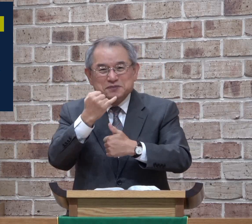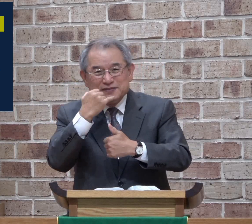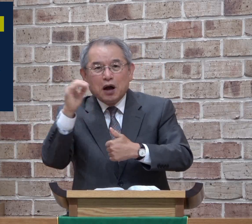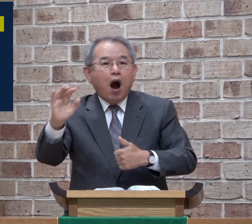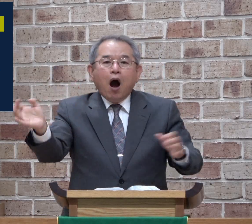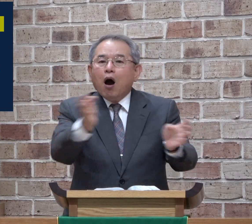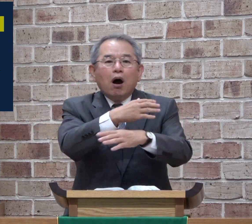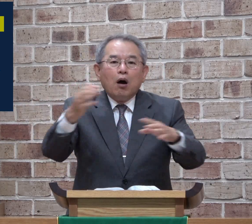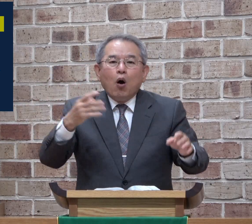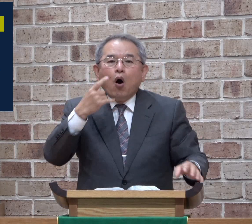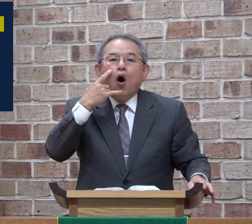아닙니다.